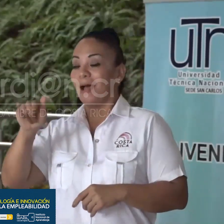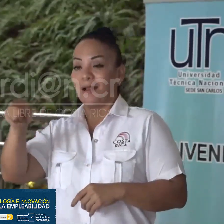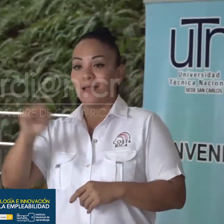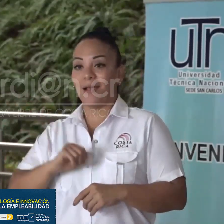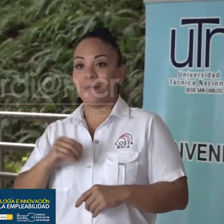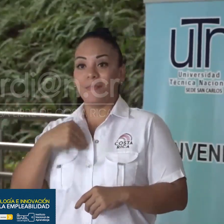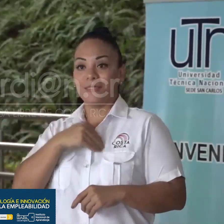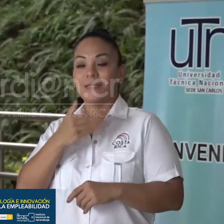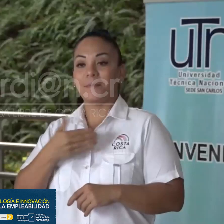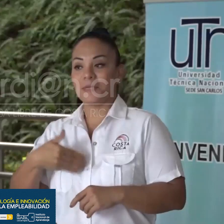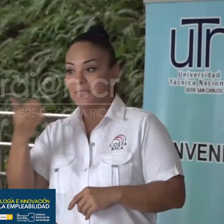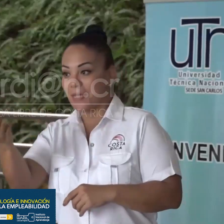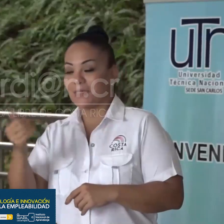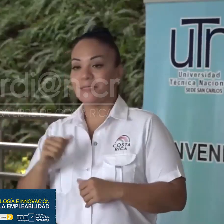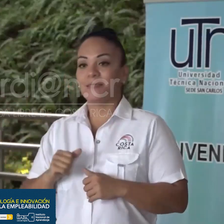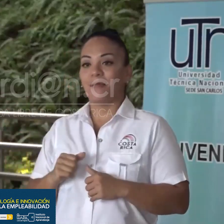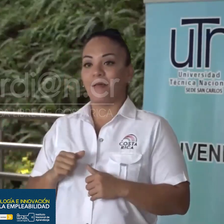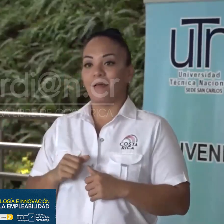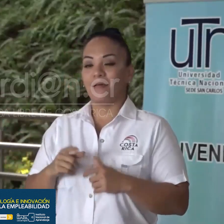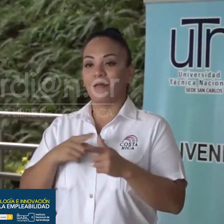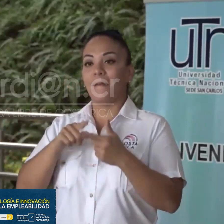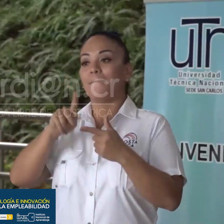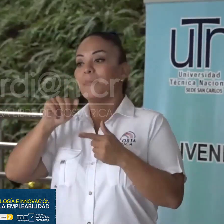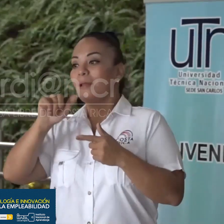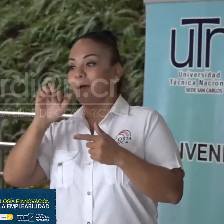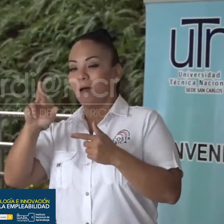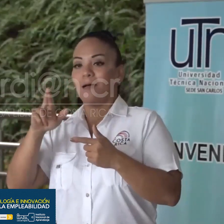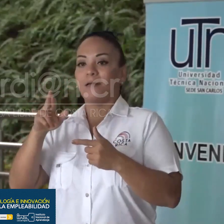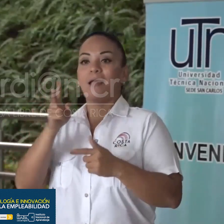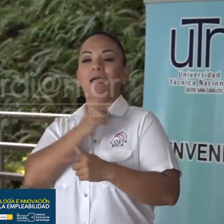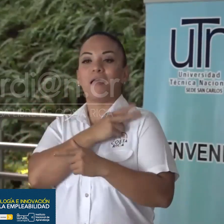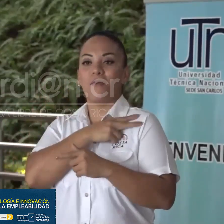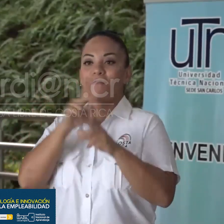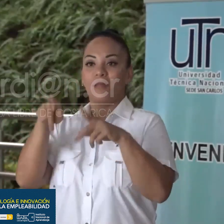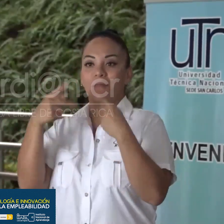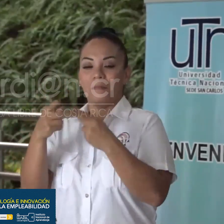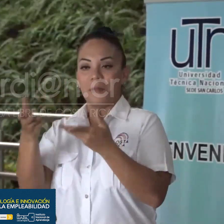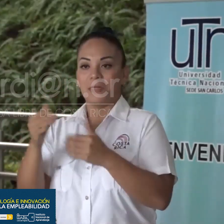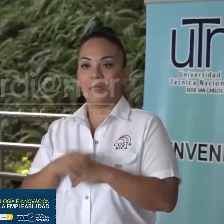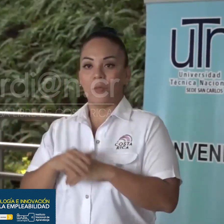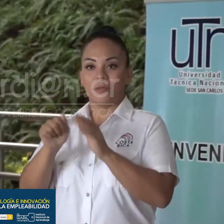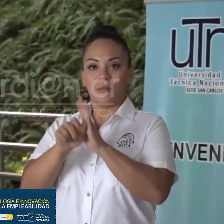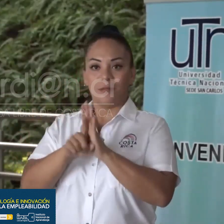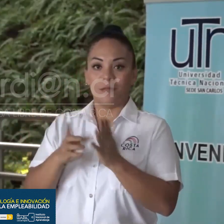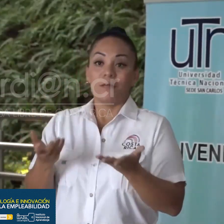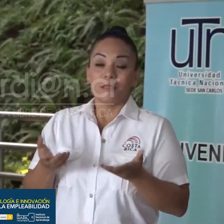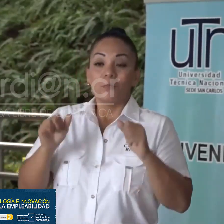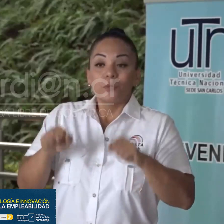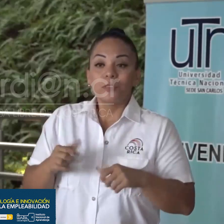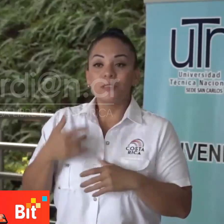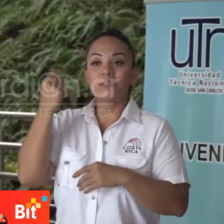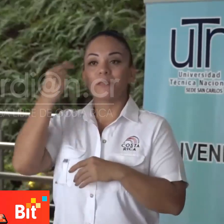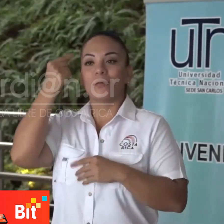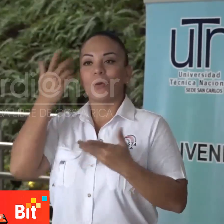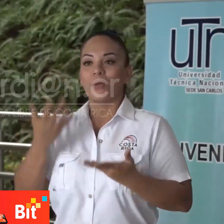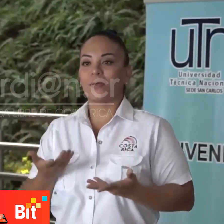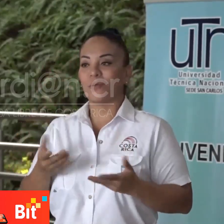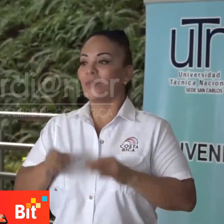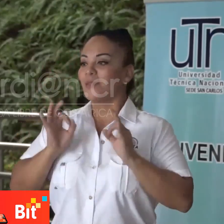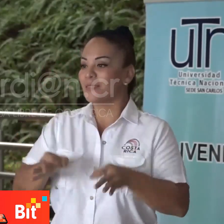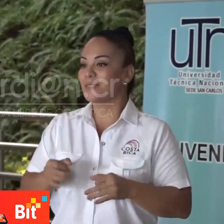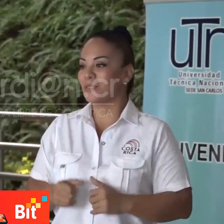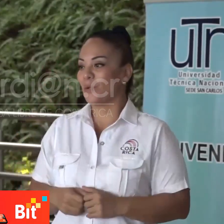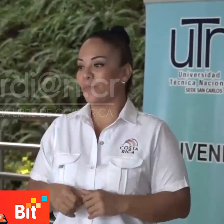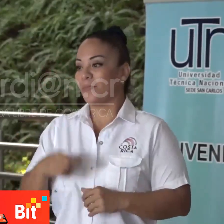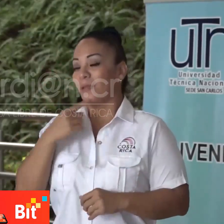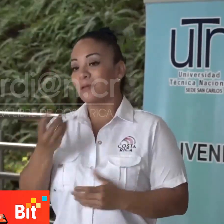señora ministra de la Presidencia y doña Pilar como jefe de fracción y otros, es concebible que el gobierno tome la decisión